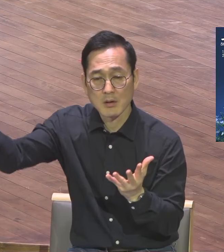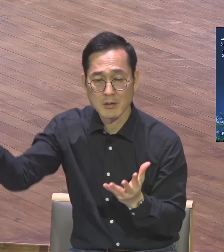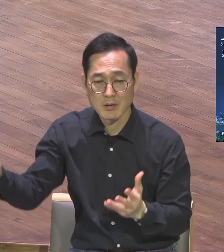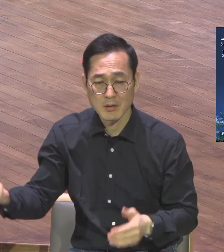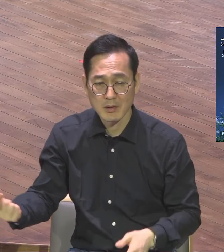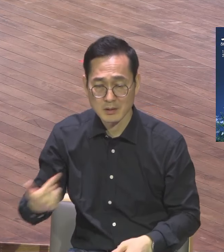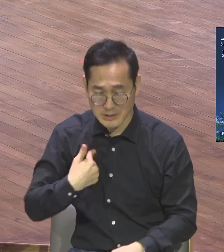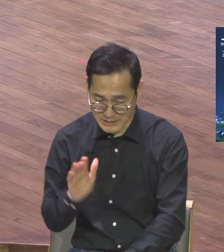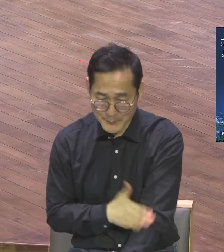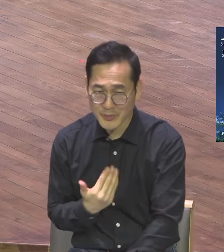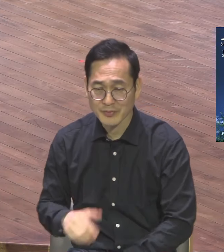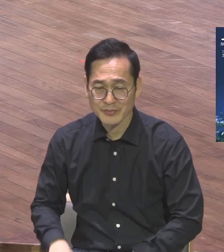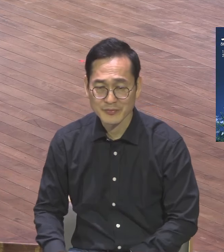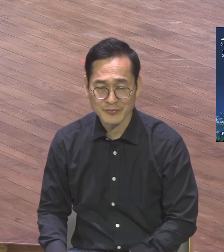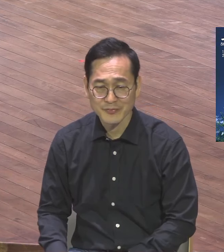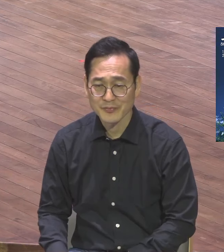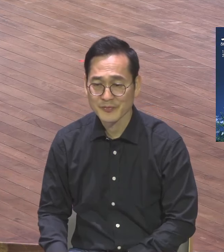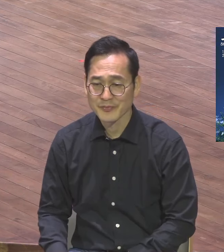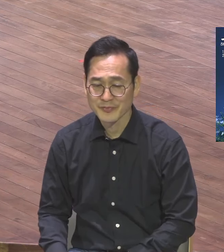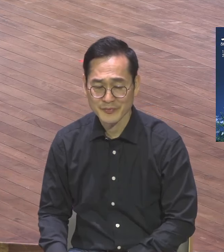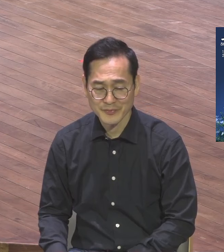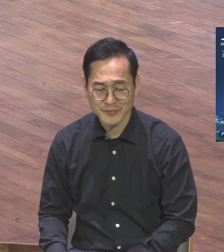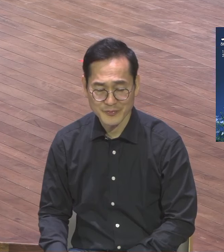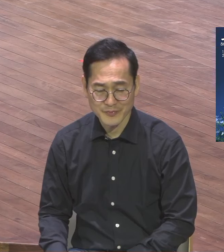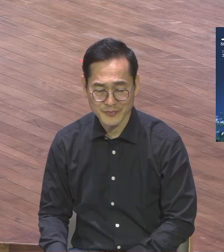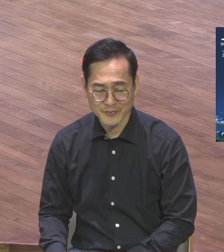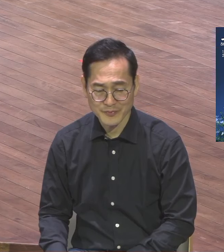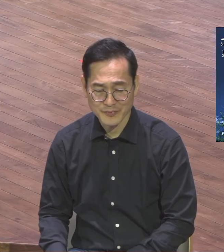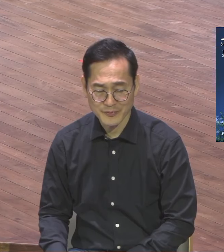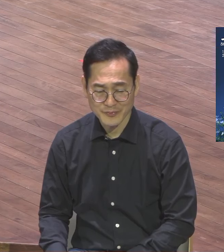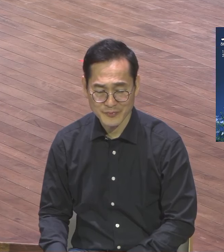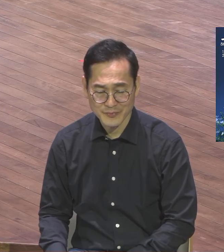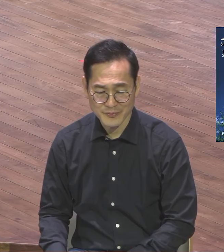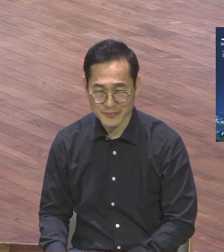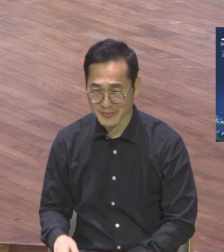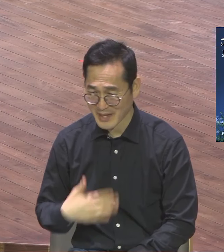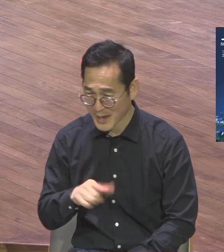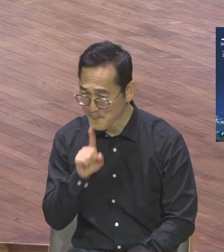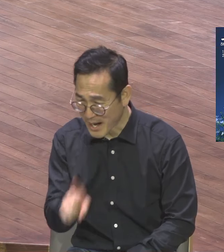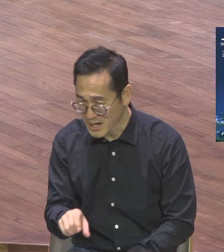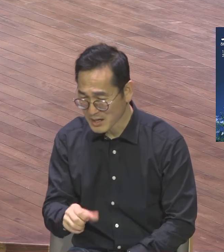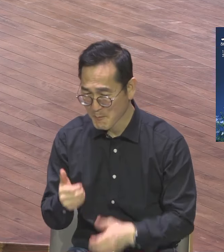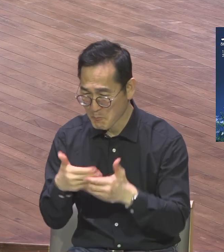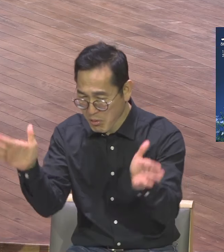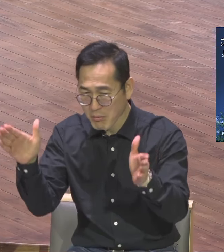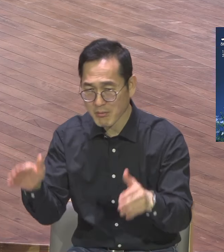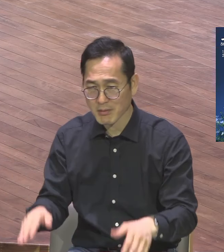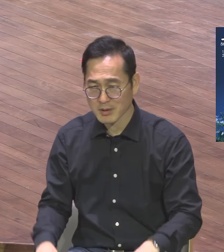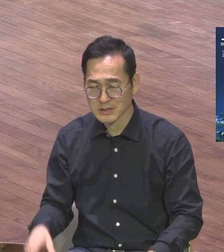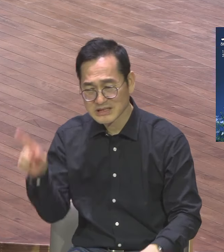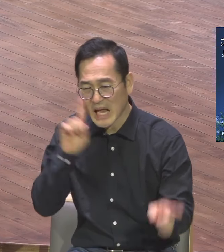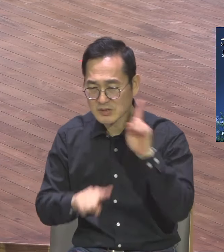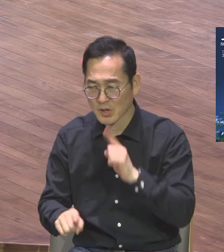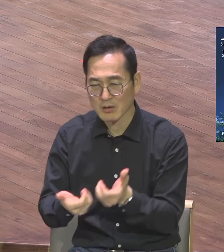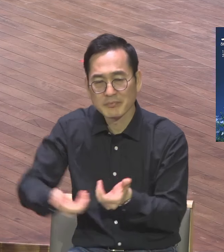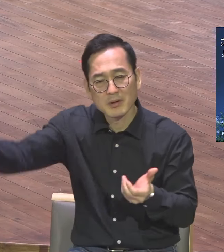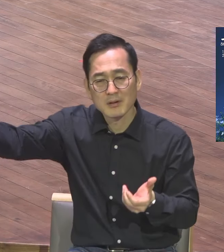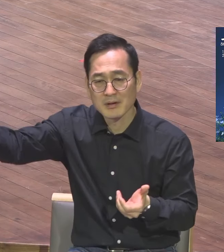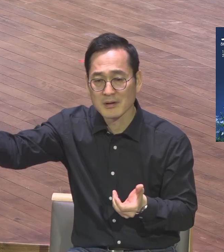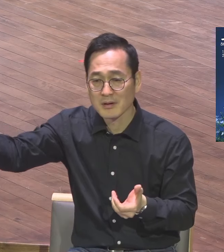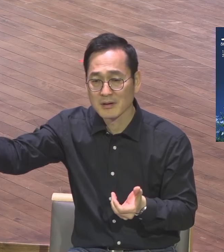문제로 돈을 빌렸었는데 안 주고 실만 교회를 안 나왔다. 말 때문에 어떤 문제 때문에 한 영혼